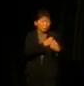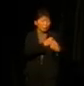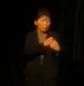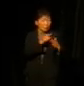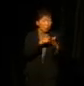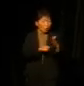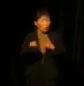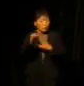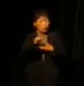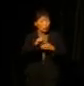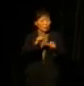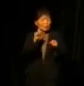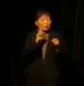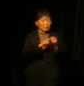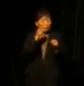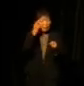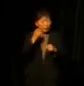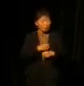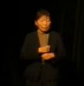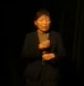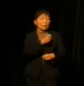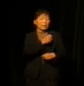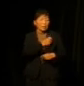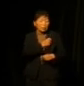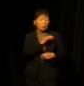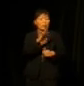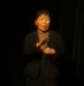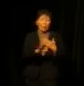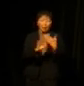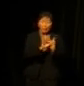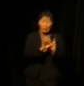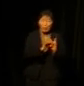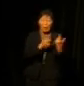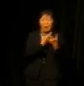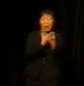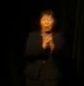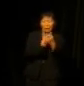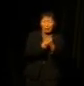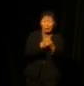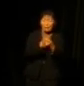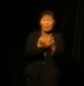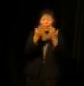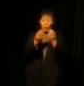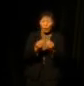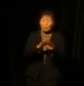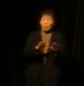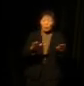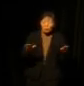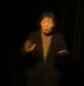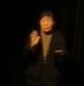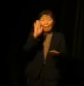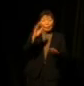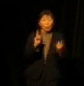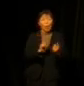け助かればよいっていう考えではなくて、命があればお互いに後で再会できる。後でそのことをね、積みたいならない